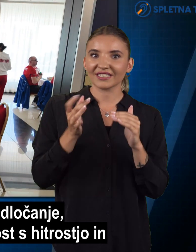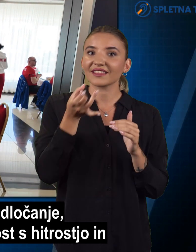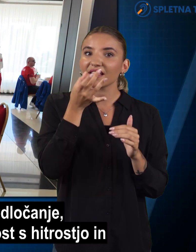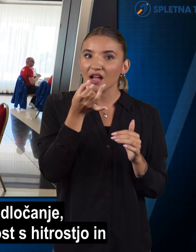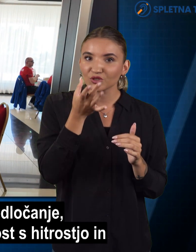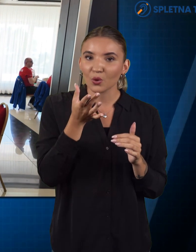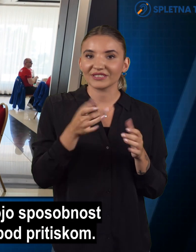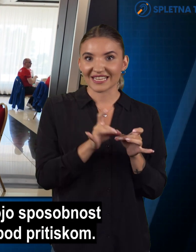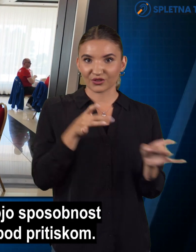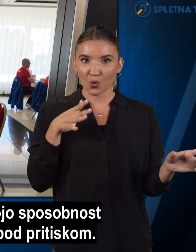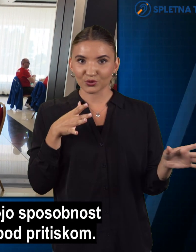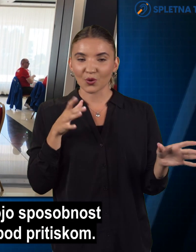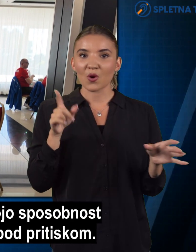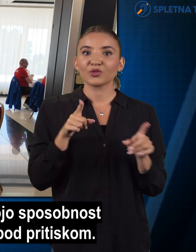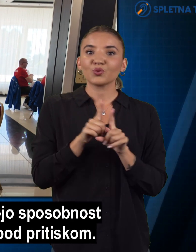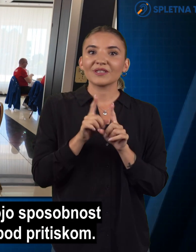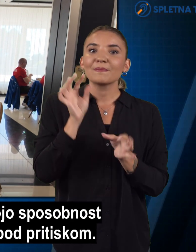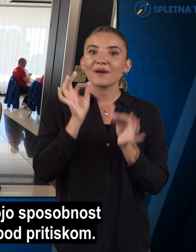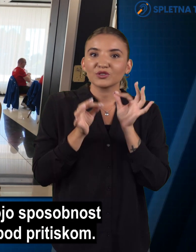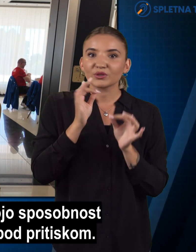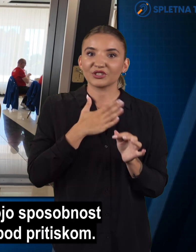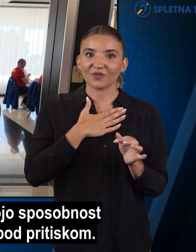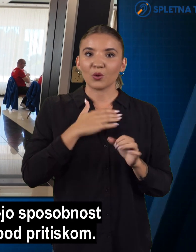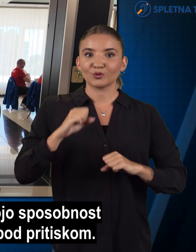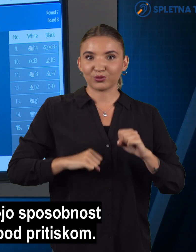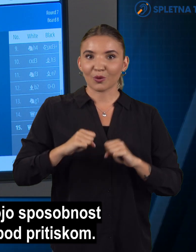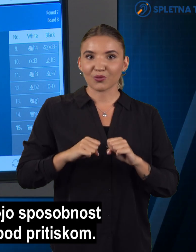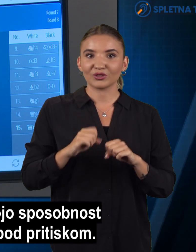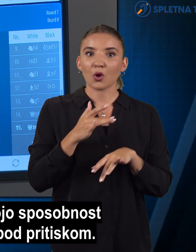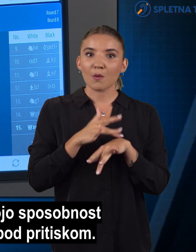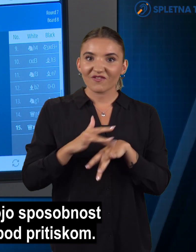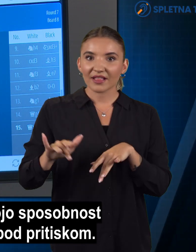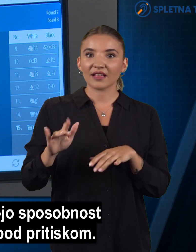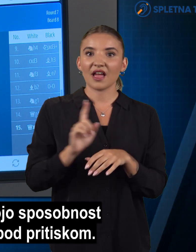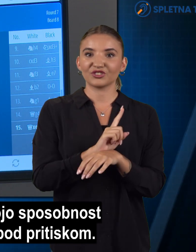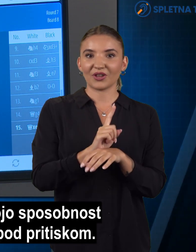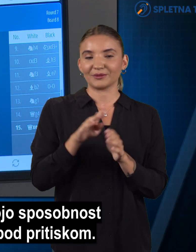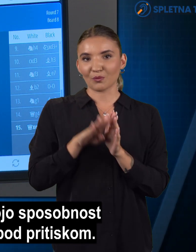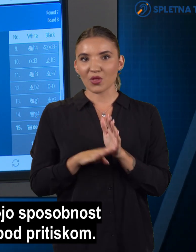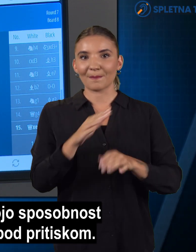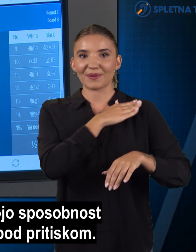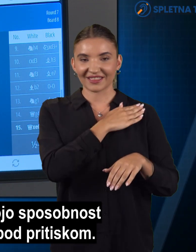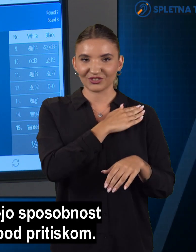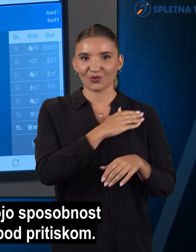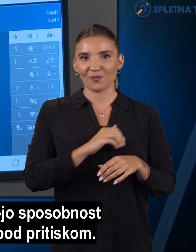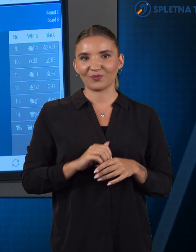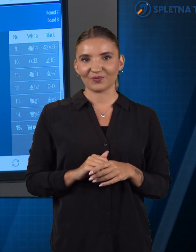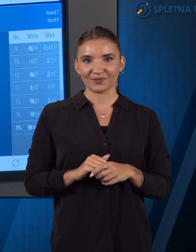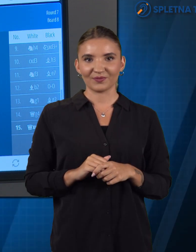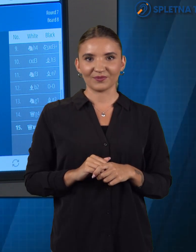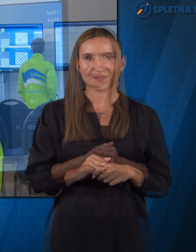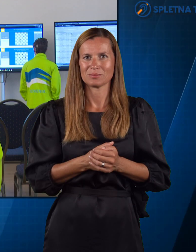s hitrostjo in hkrati preizkusiti svojo sposobnost obvladovanja časa pod pritiskom.